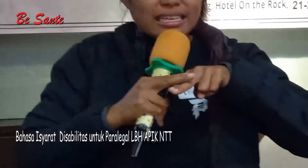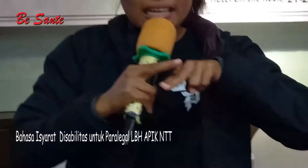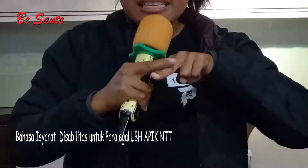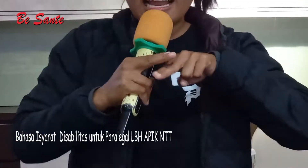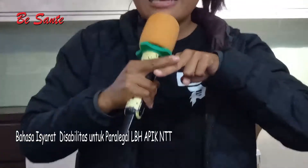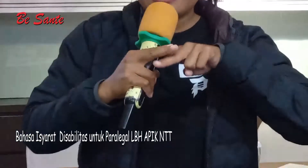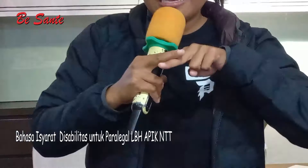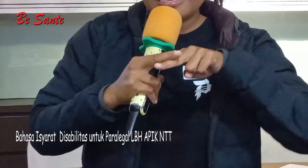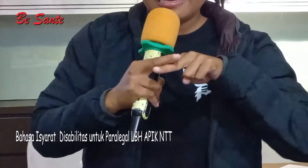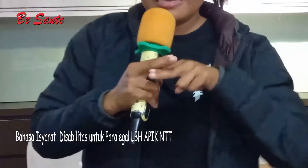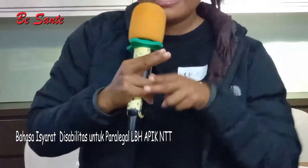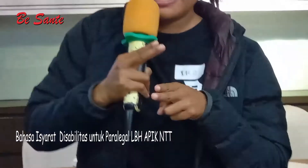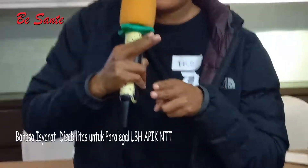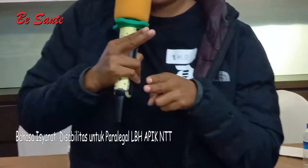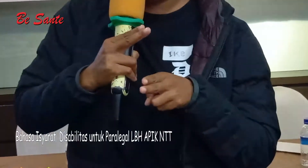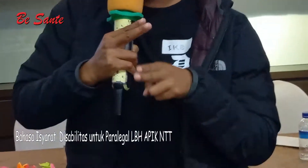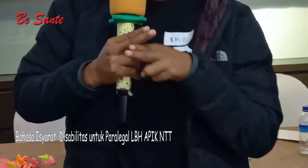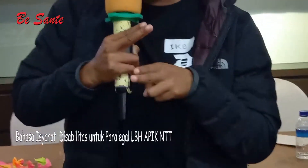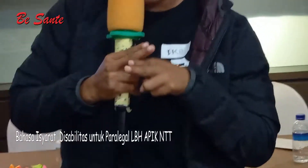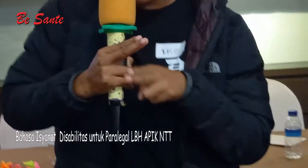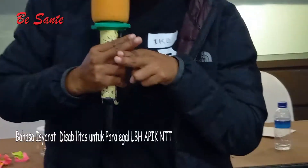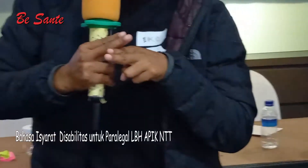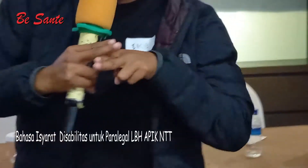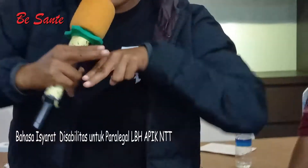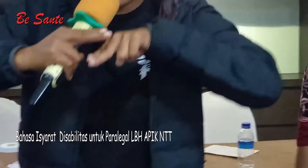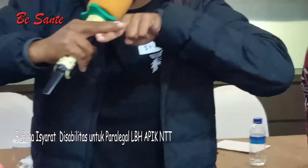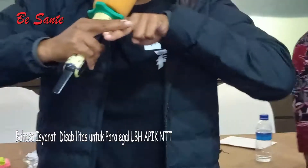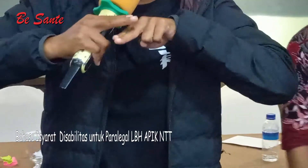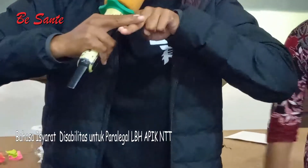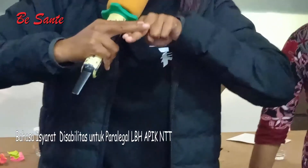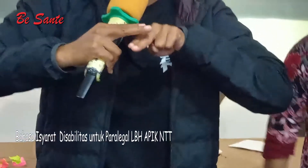isyarat, salah arti. Jadi ini nama, ini duduk.